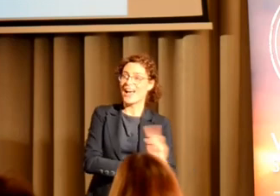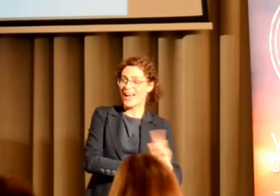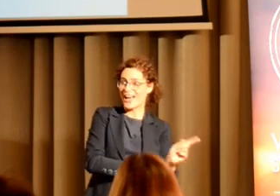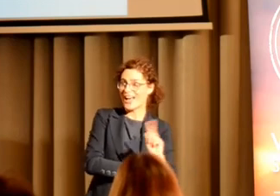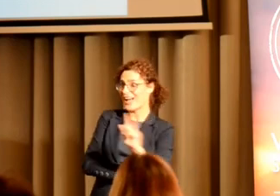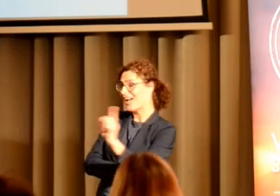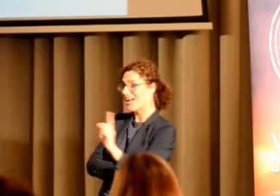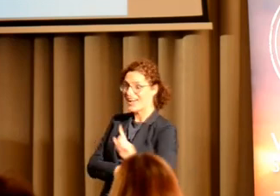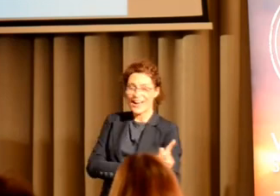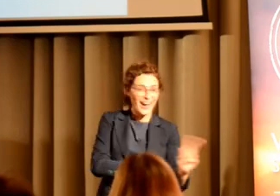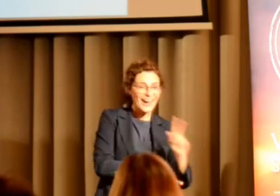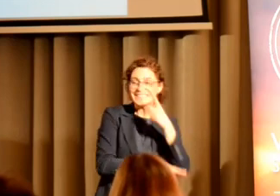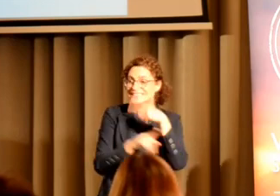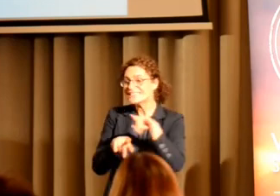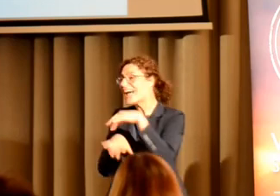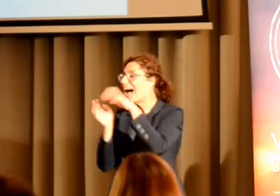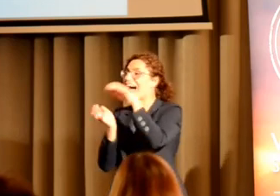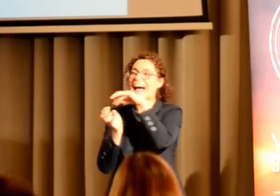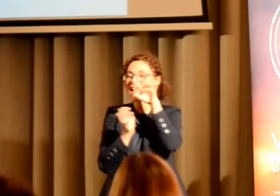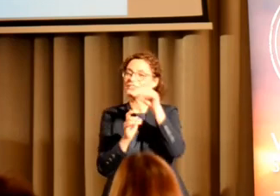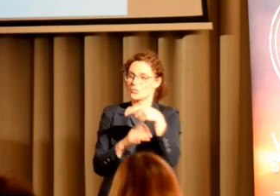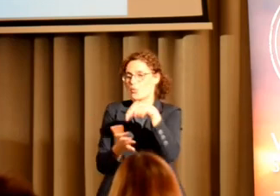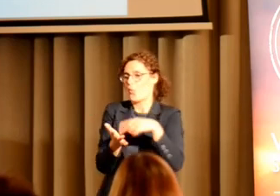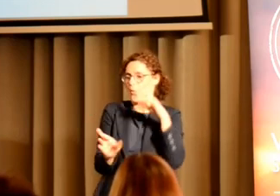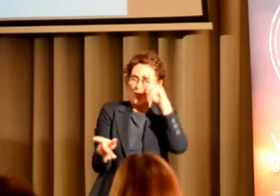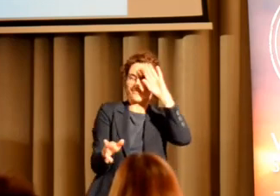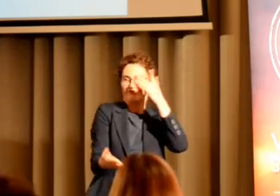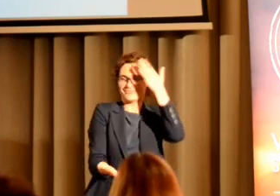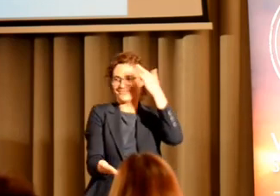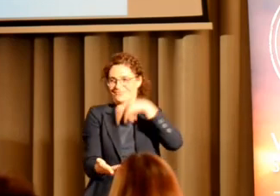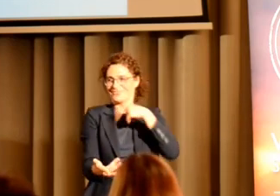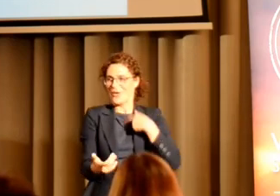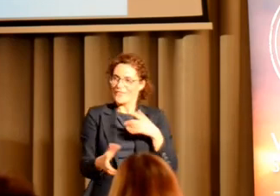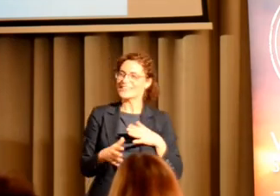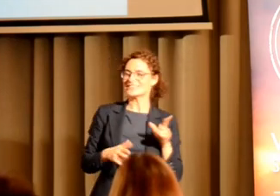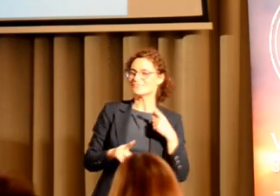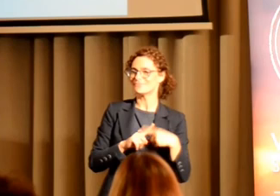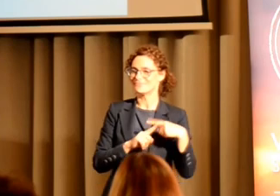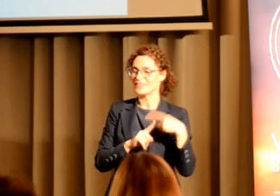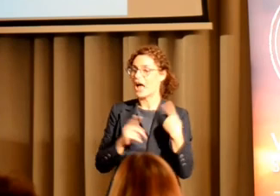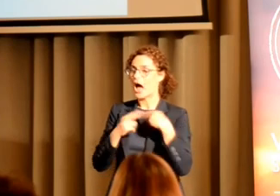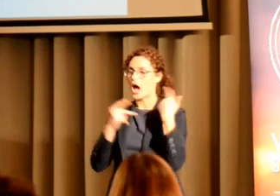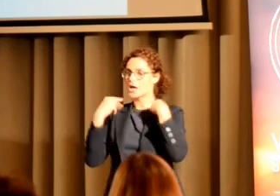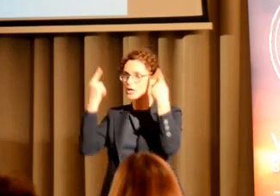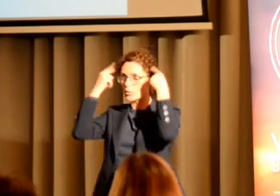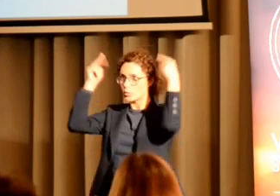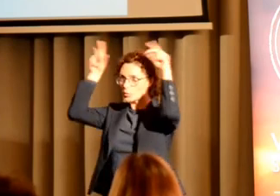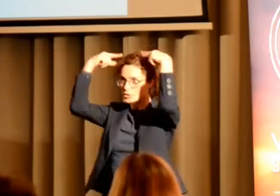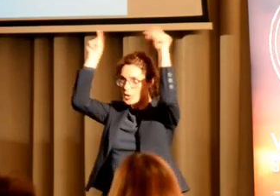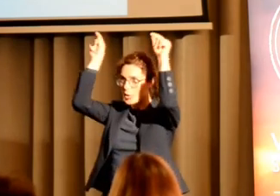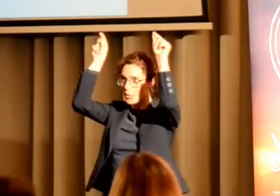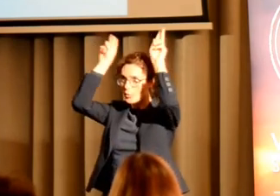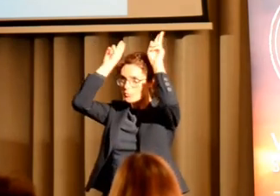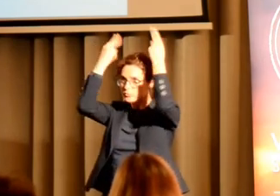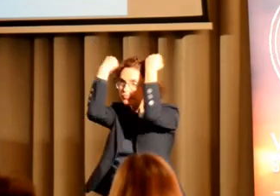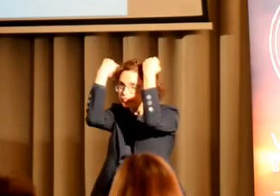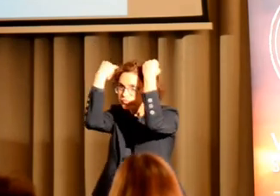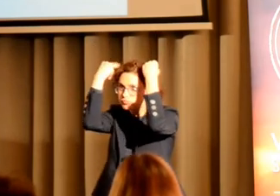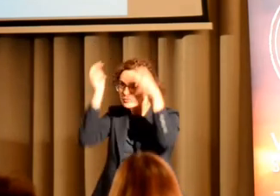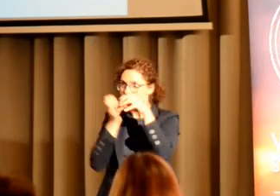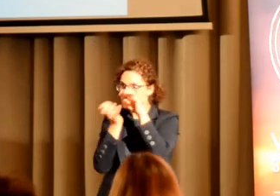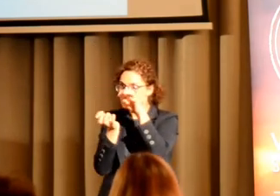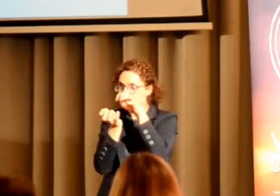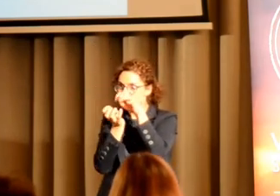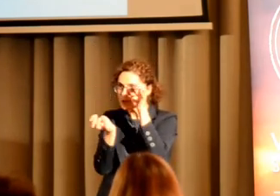widok i się uśmiecha, tak? No to nie mam wątpliwości, że on jest przyjaźnie nastawiony. Jak ma uszy po sobie i w ten sposób pokazuje